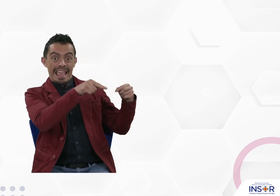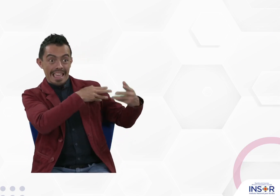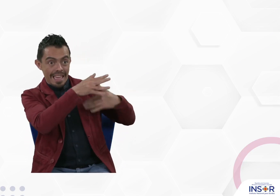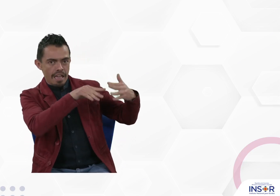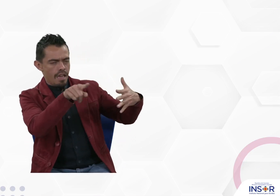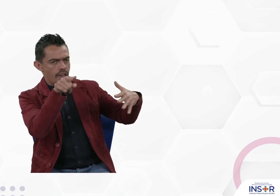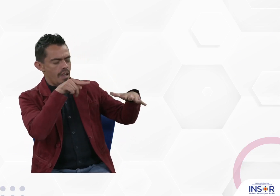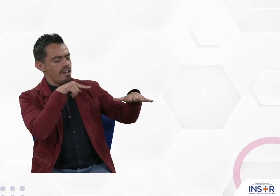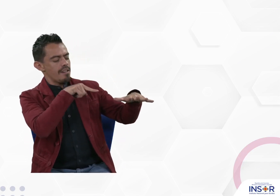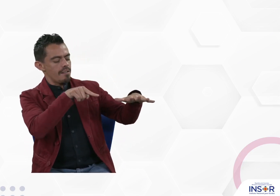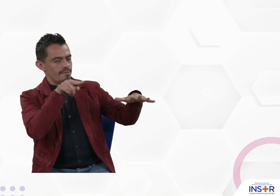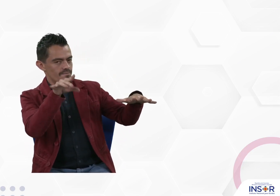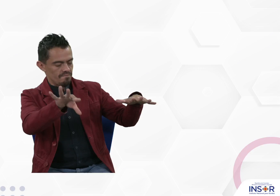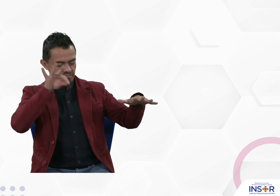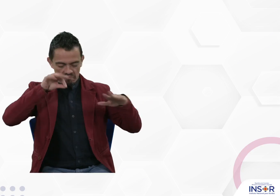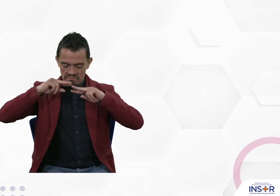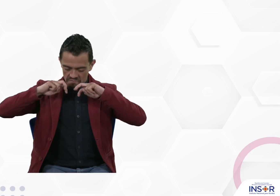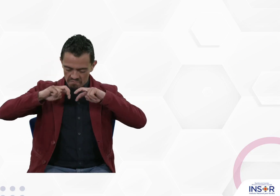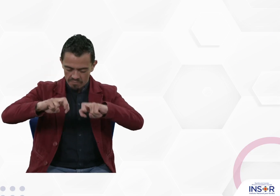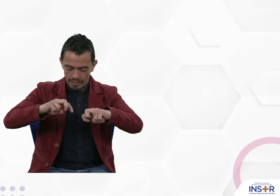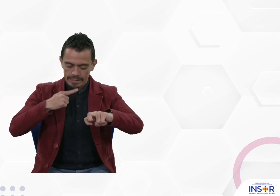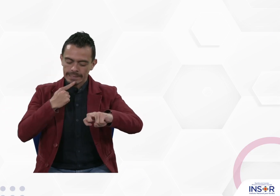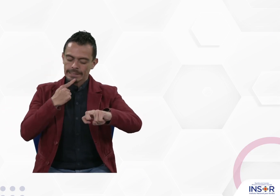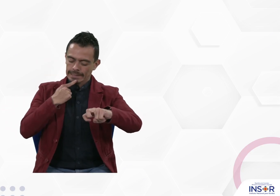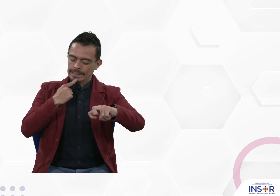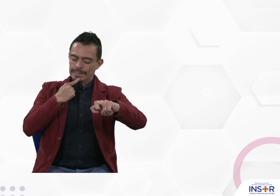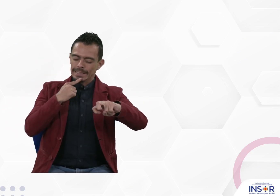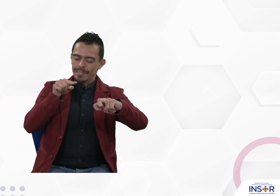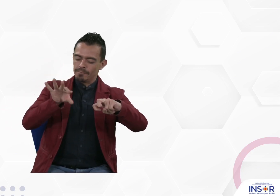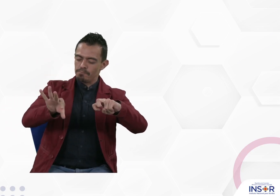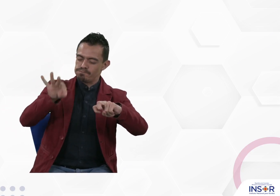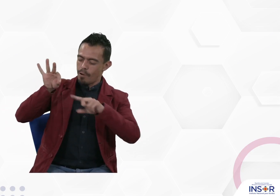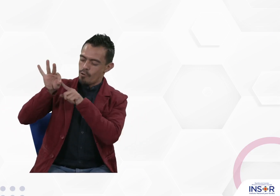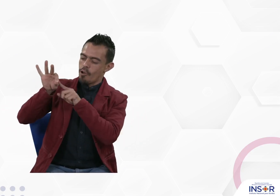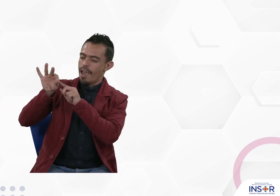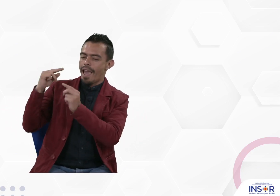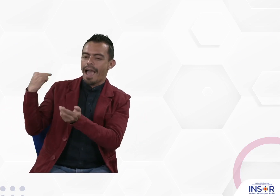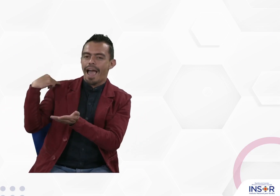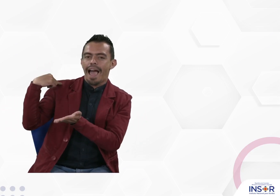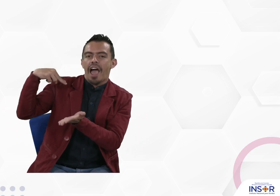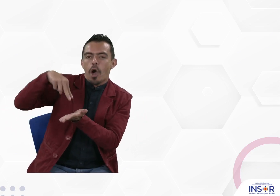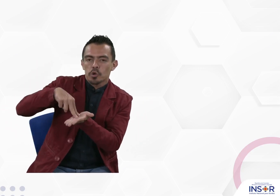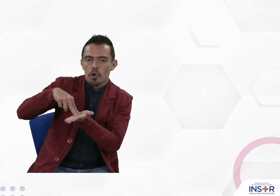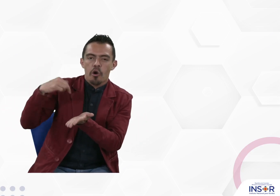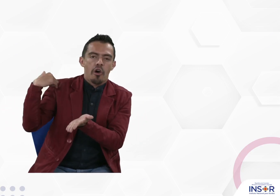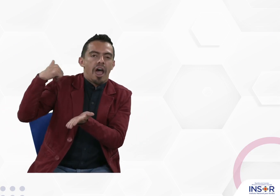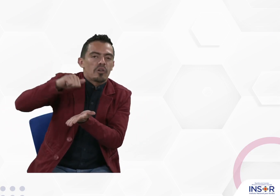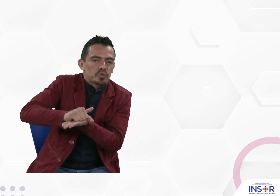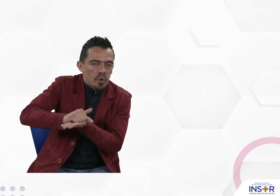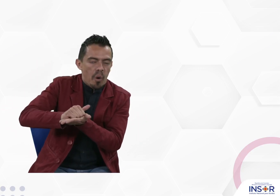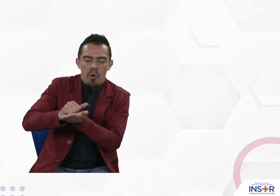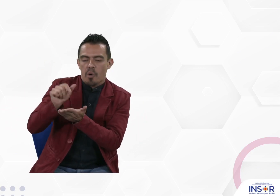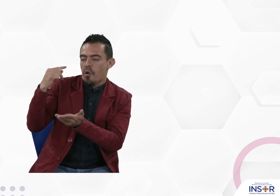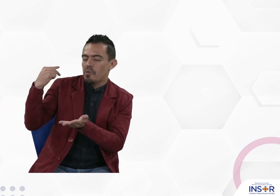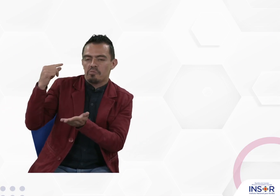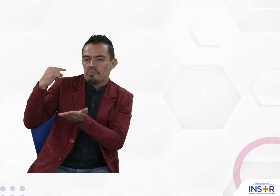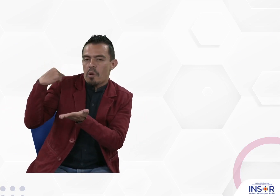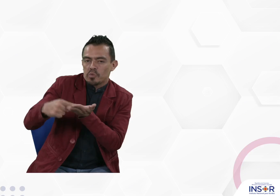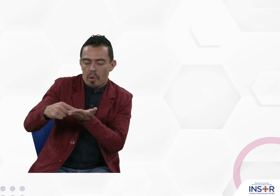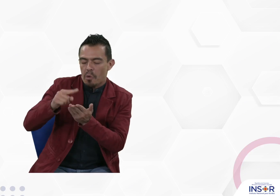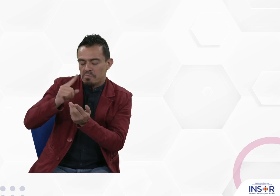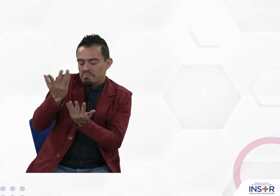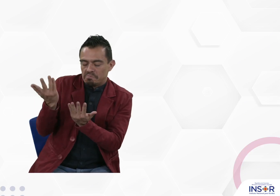Entonces, a partir de ello y de que estos conceptos están por allí en el escenario, les pregunto qué